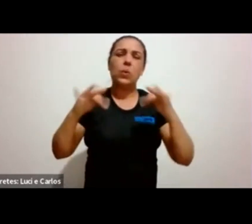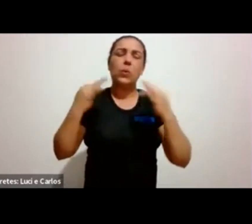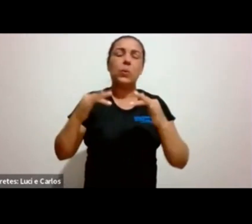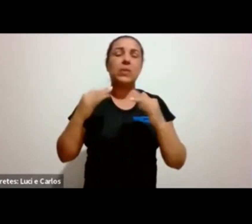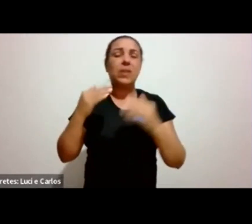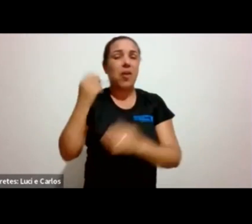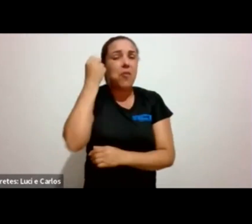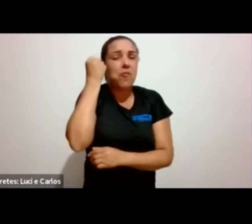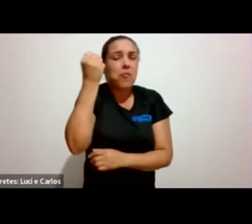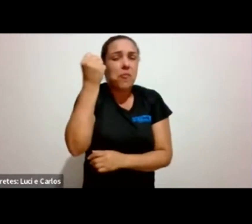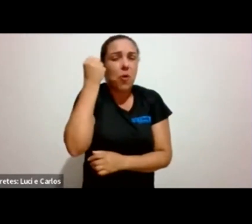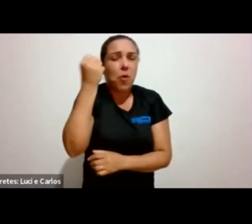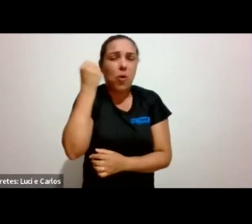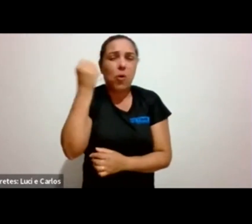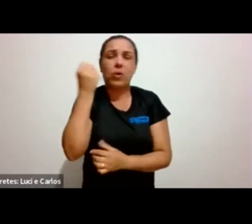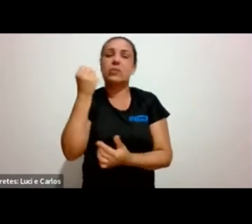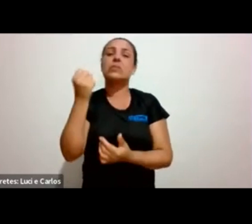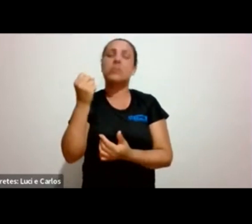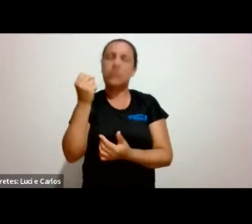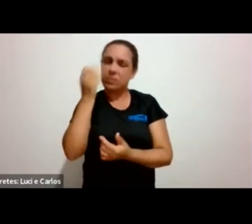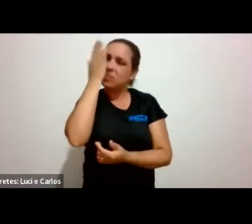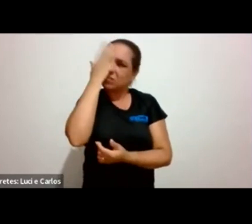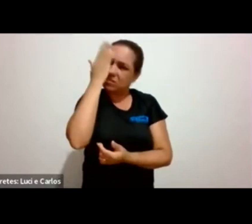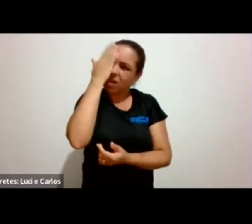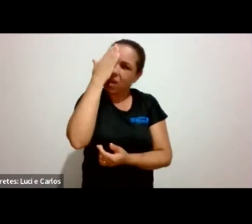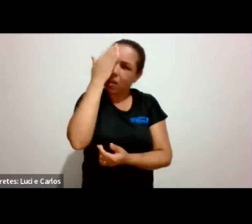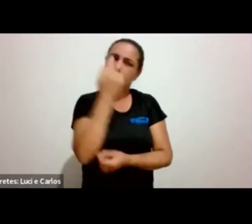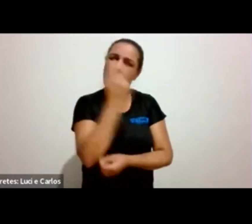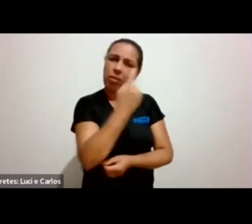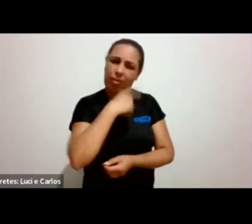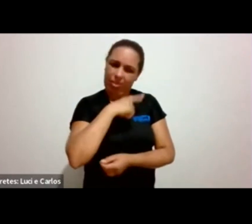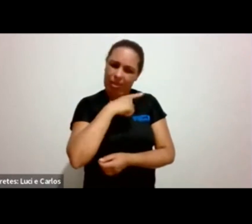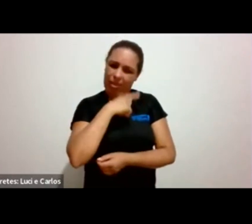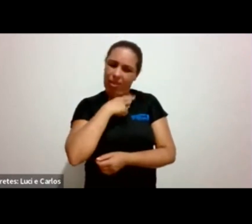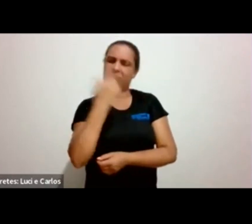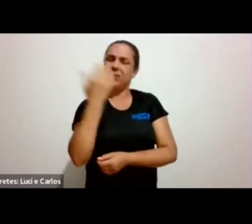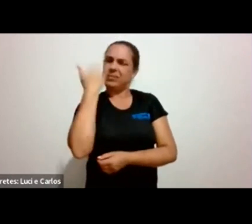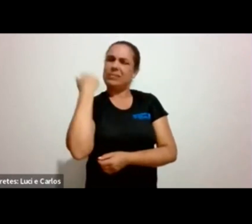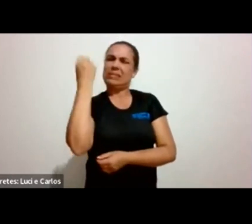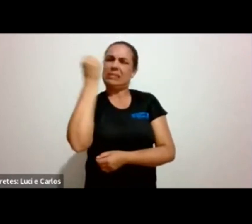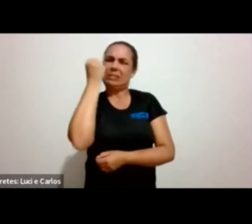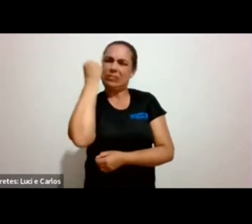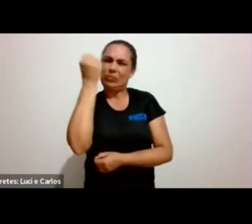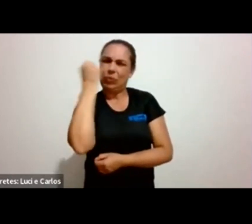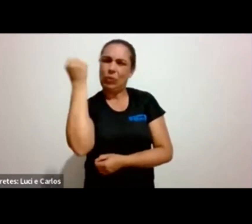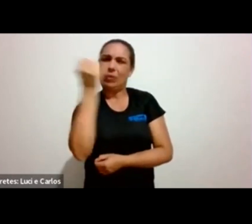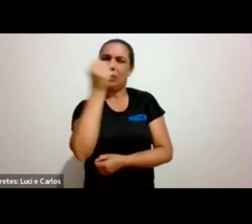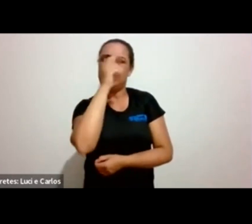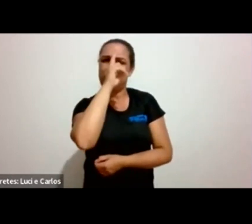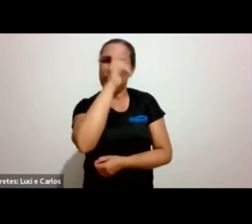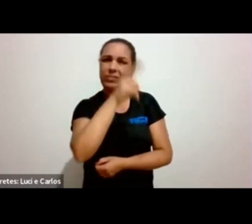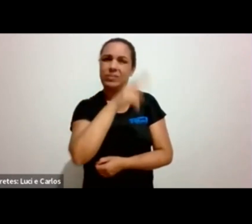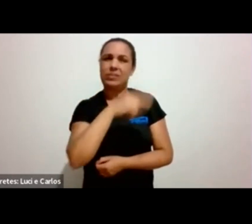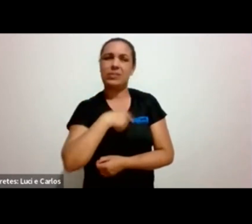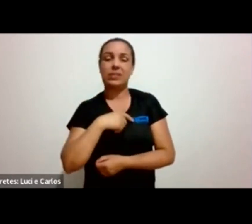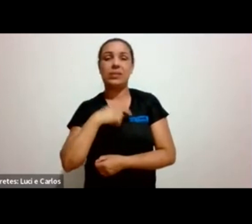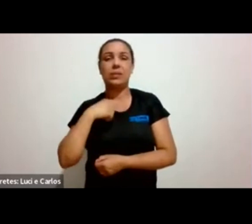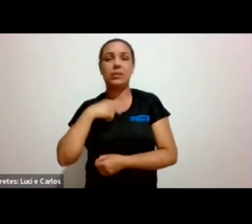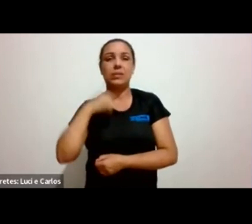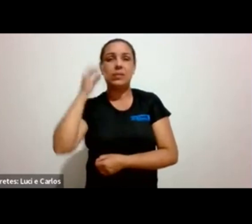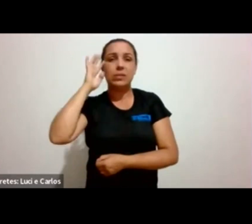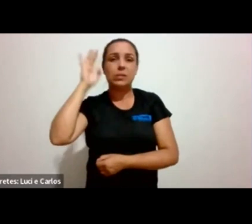intensa, quem tem sabe disso que eu estou falando, ela é tão intensa que ela acaba ficando difícil de definir se a dor